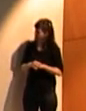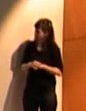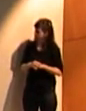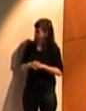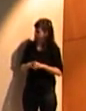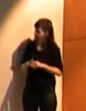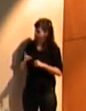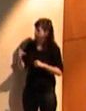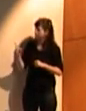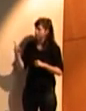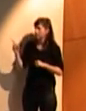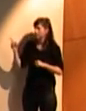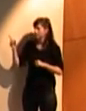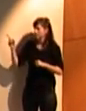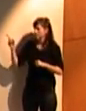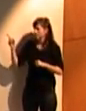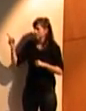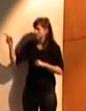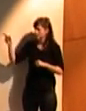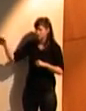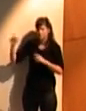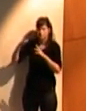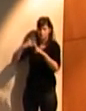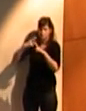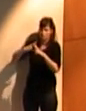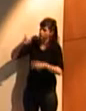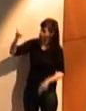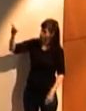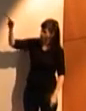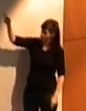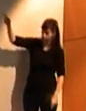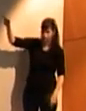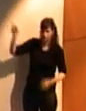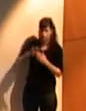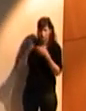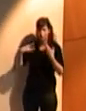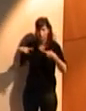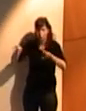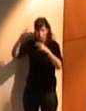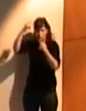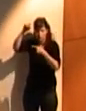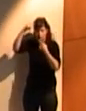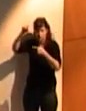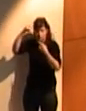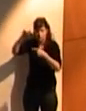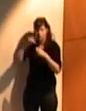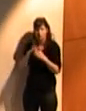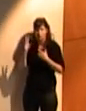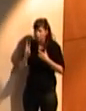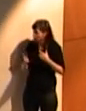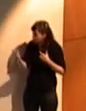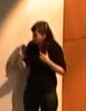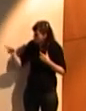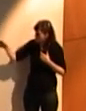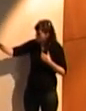Et après, alors ici, c'est sur la route nationale, c'est une route touristique. C'est en fait